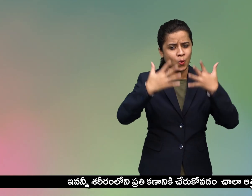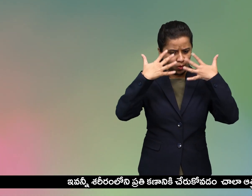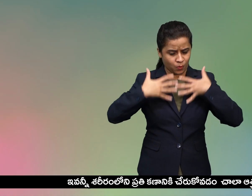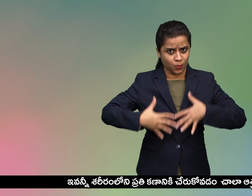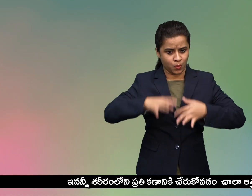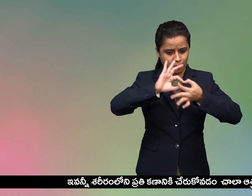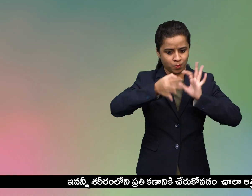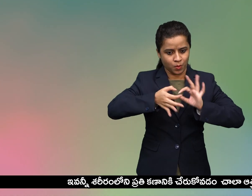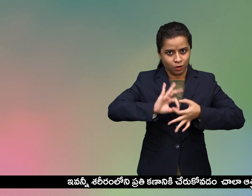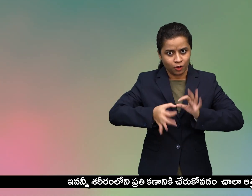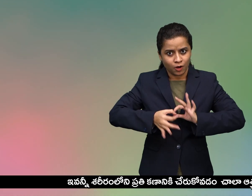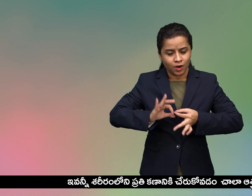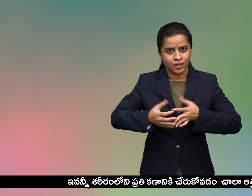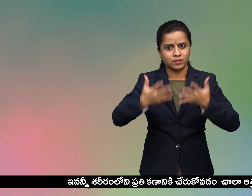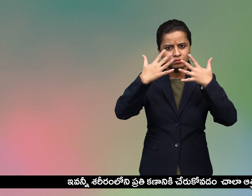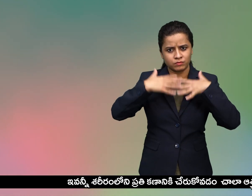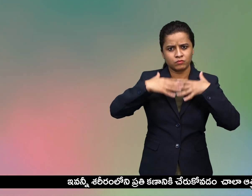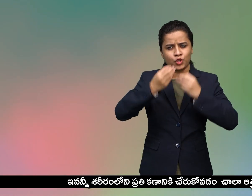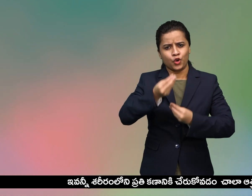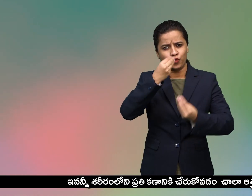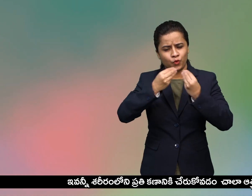చేరుకోవడం చాలా ఆశ్చర్యం కదూ.